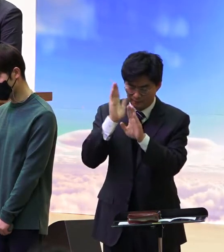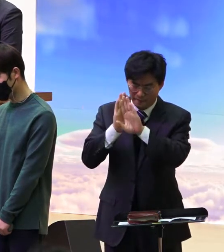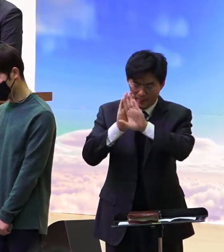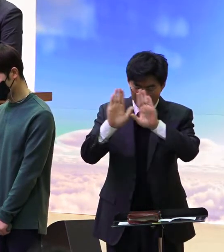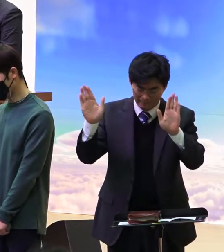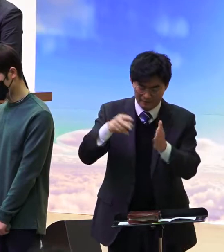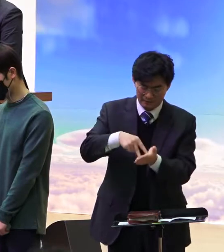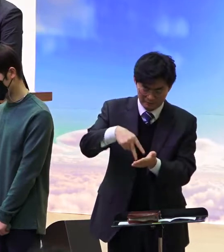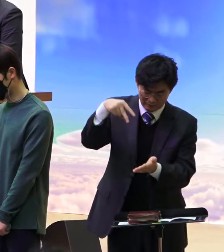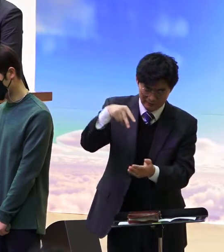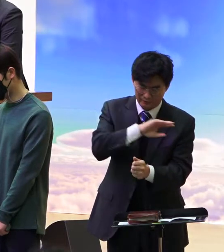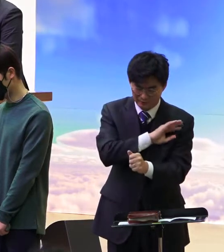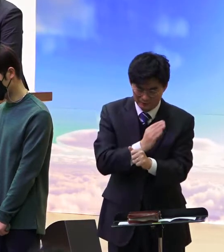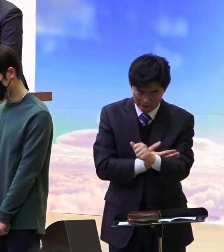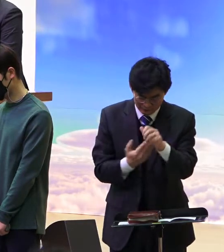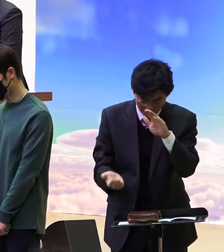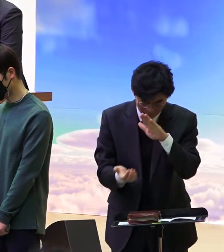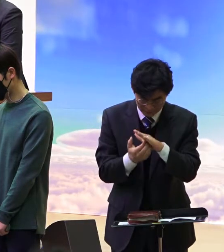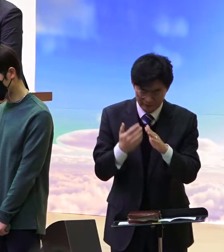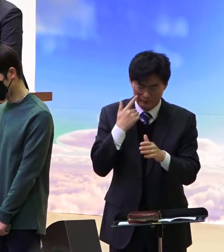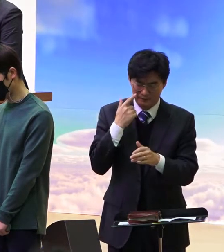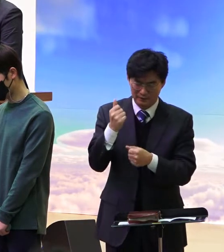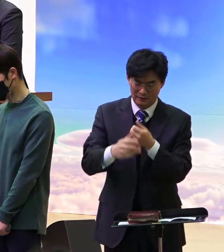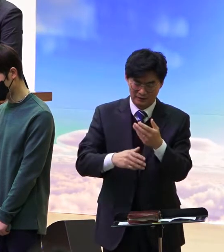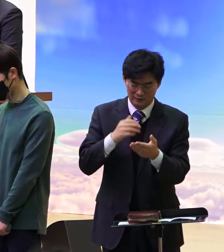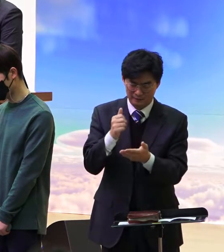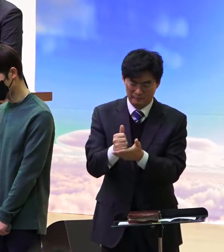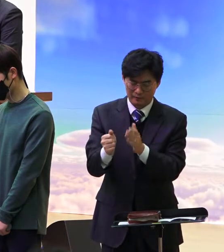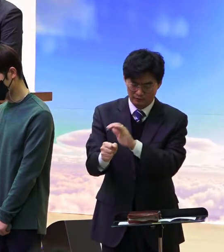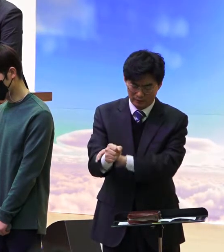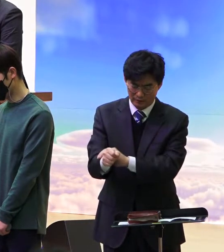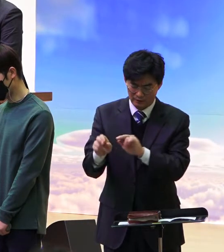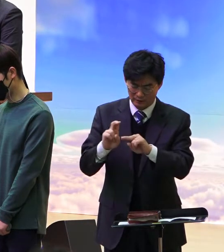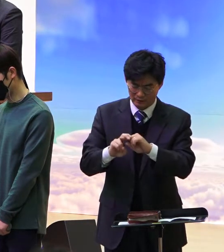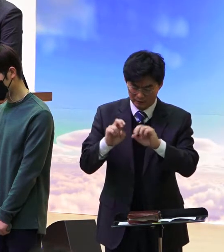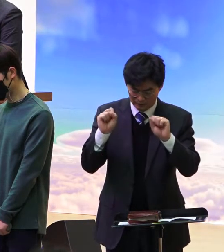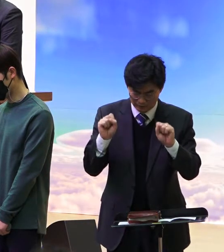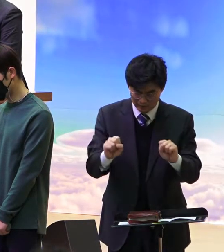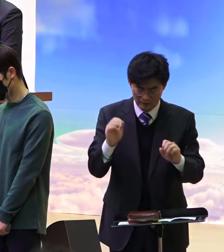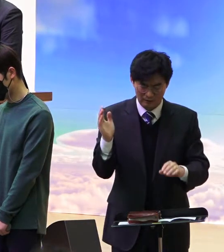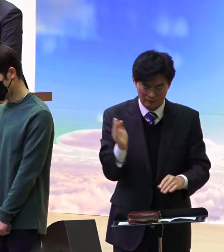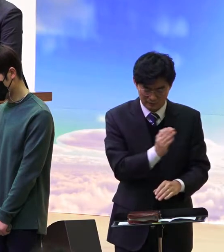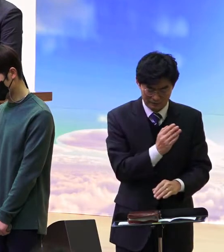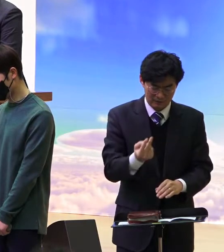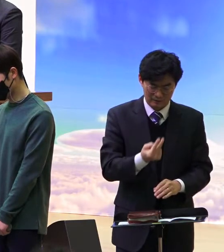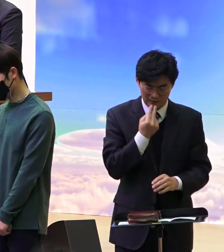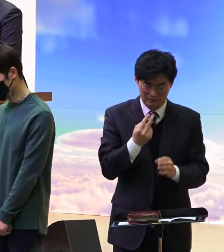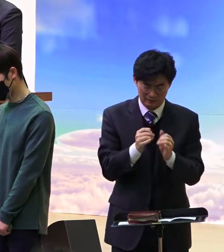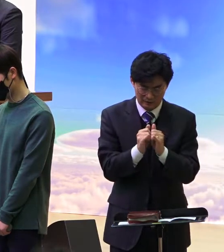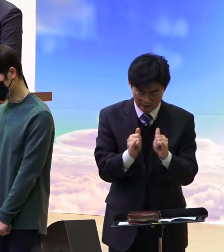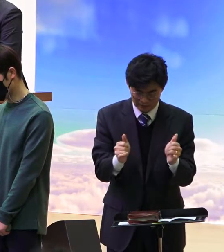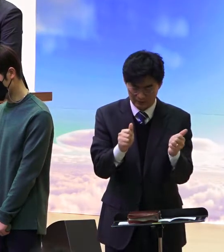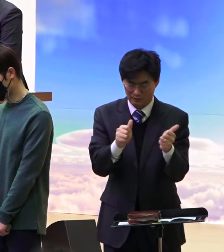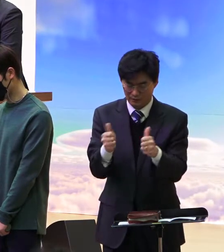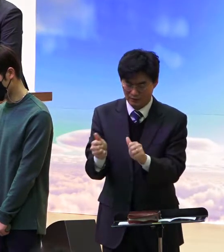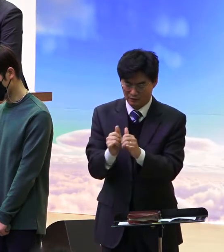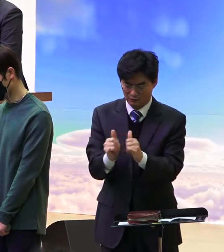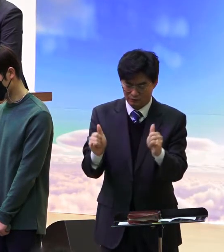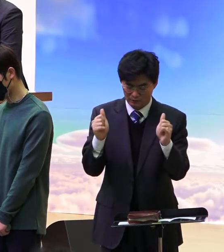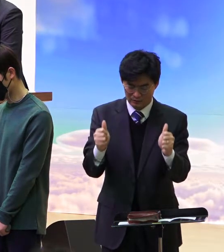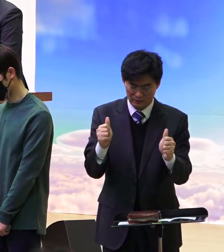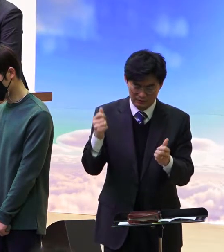살아나셨으며 하늘에 오르시어 전능하신 아버지 하나님 우편에 앉아 계시다가 거기로부터 살아있는